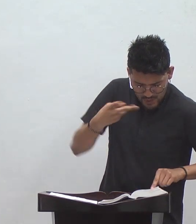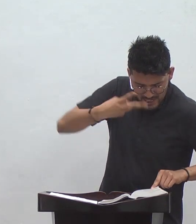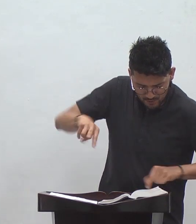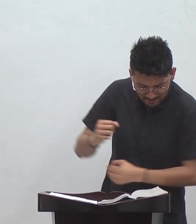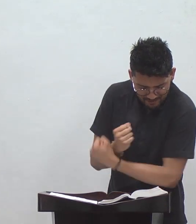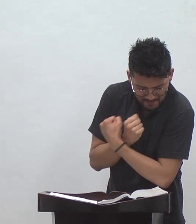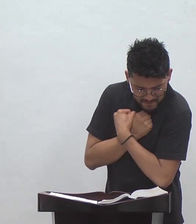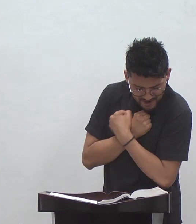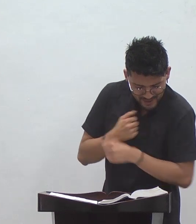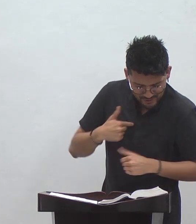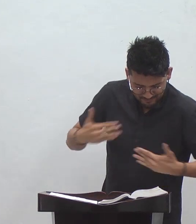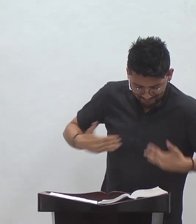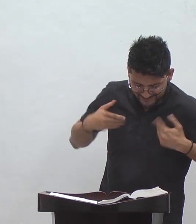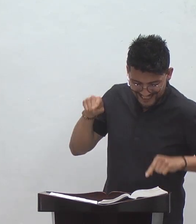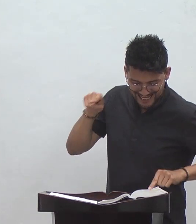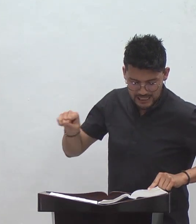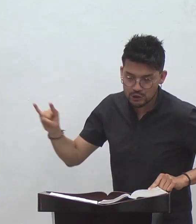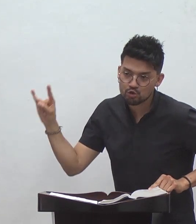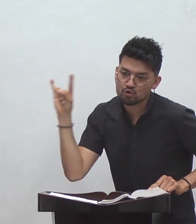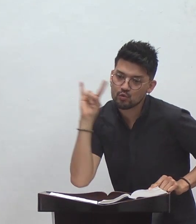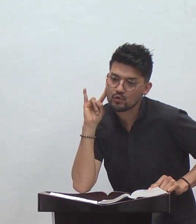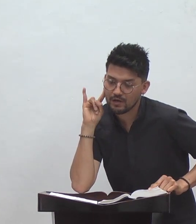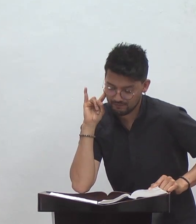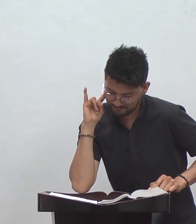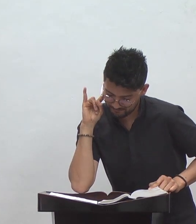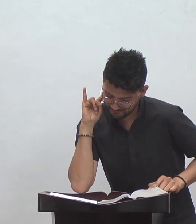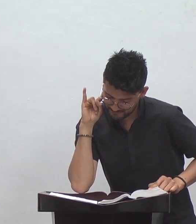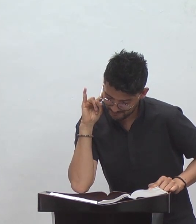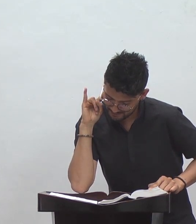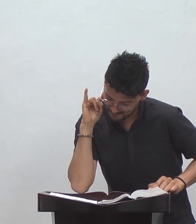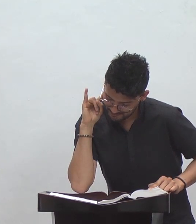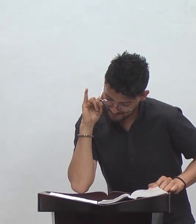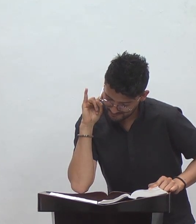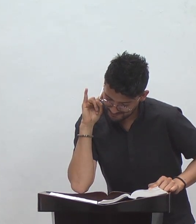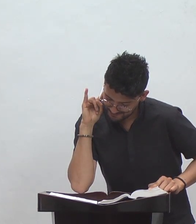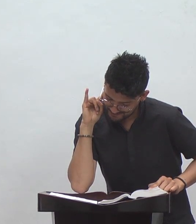Hijo amado, en quien tengo complacencia, a él oíd.